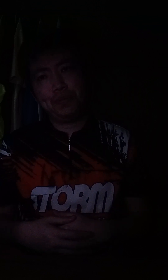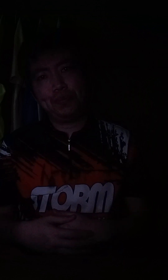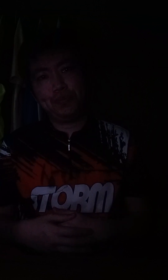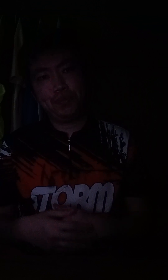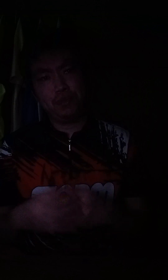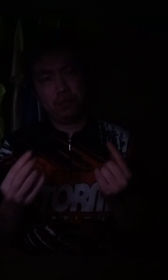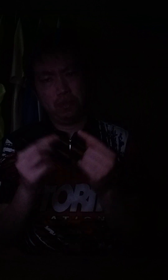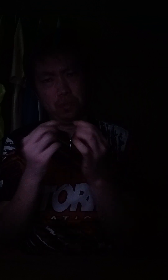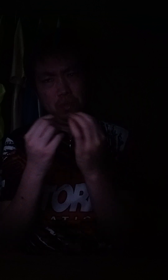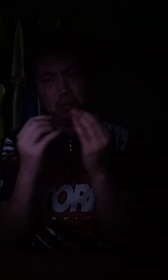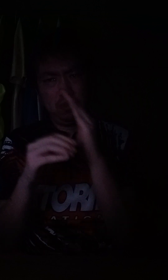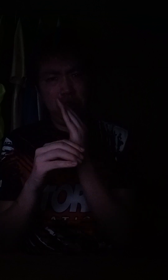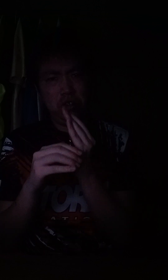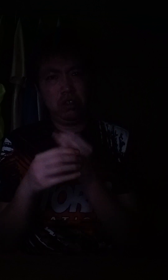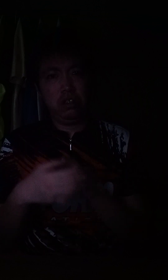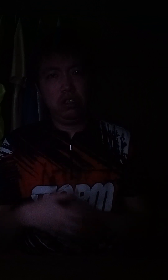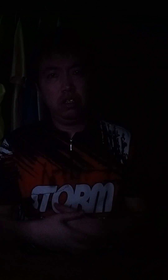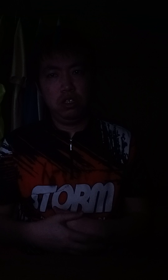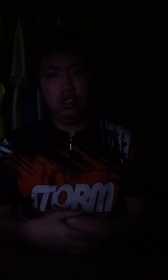좁아요, 여기가. 밝은 아양.